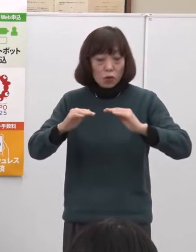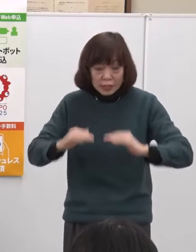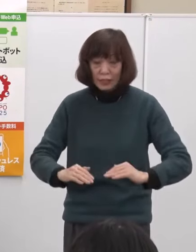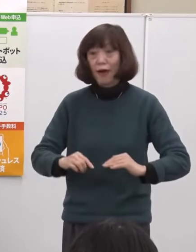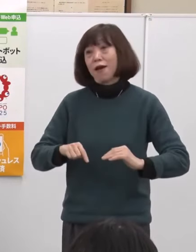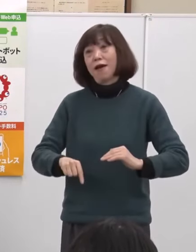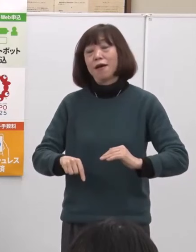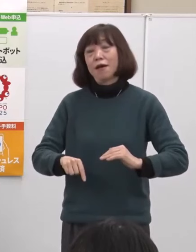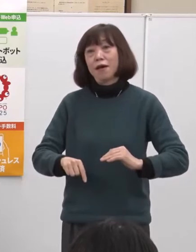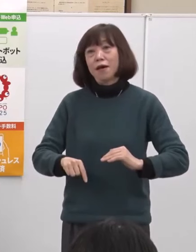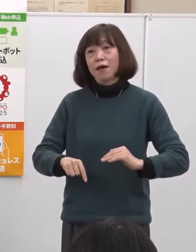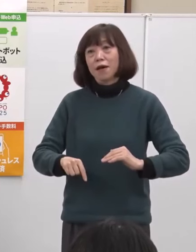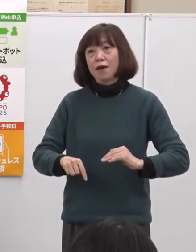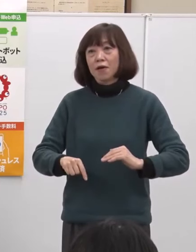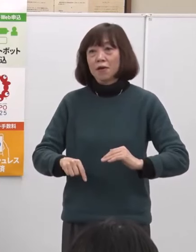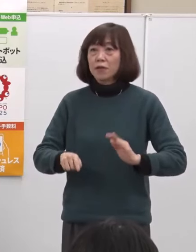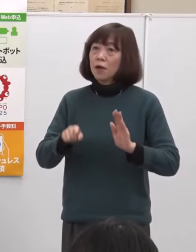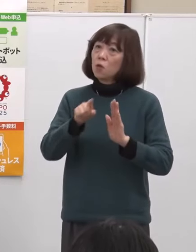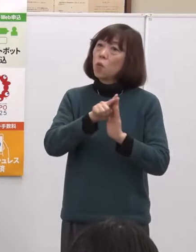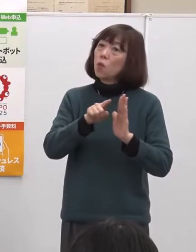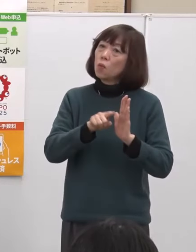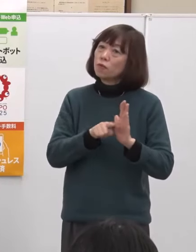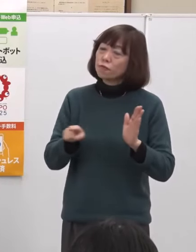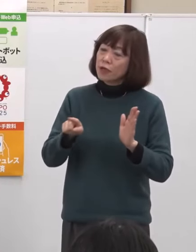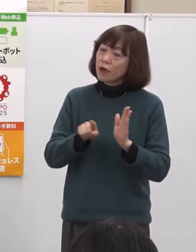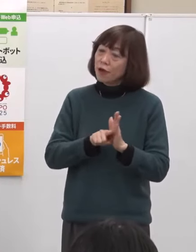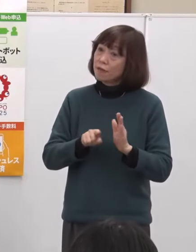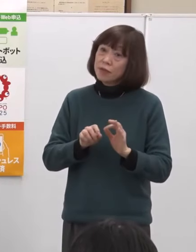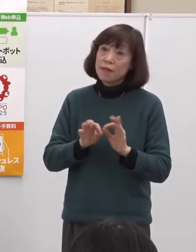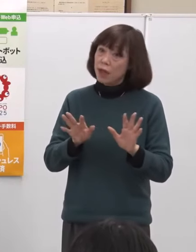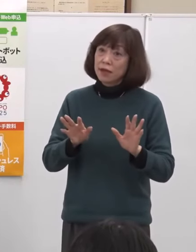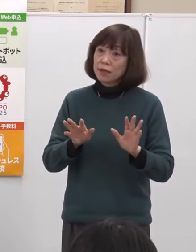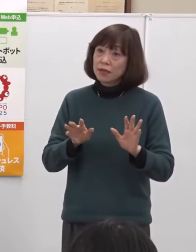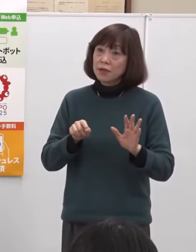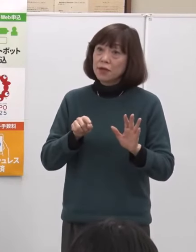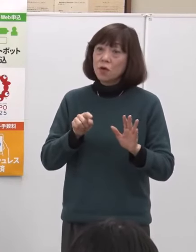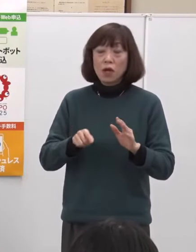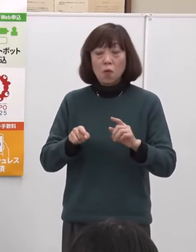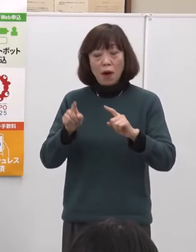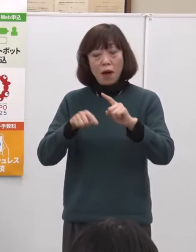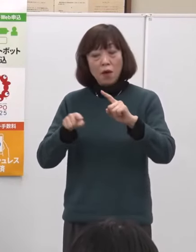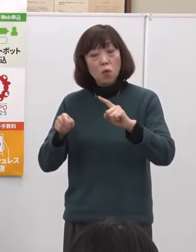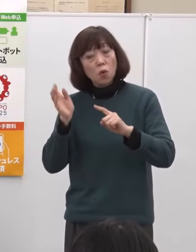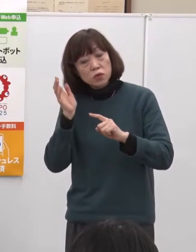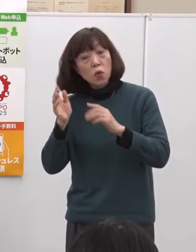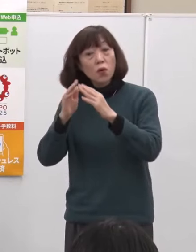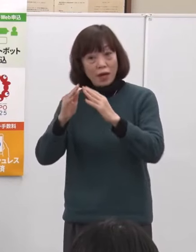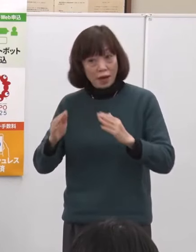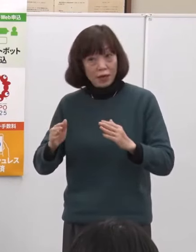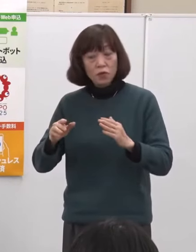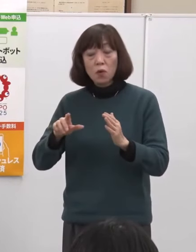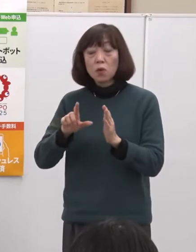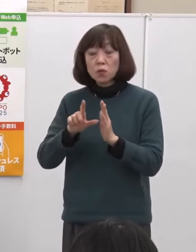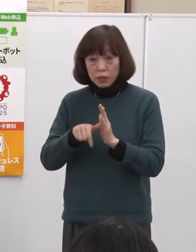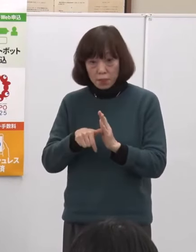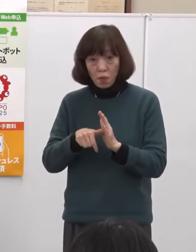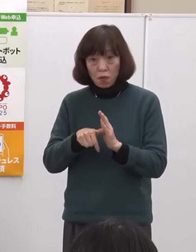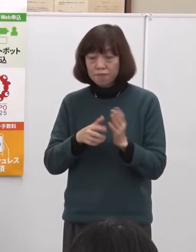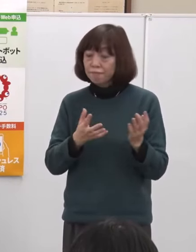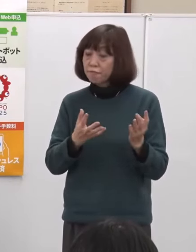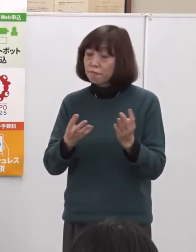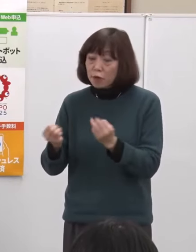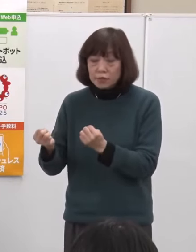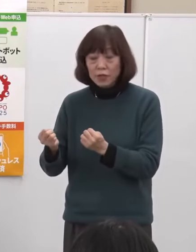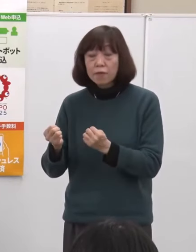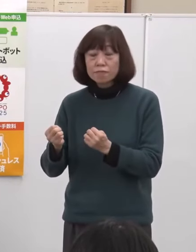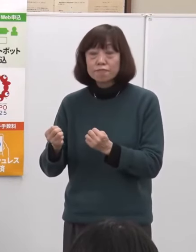下が項目に入っていない。でこのことについては公聴会でも公述人の方が複数証言されているはず